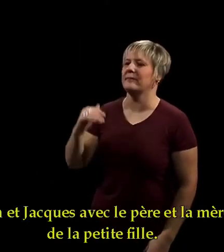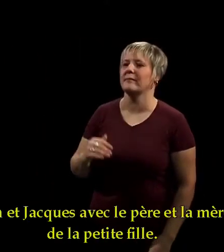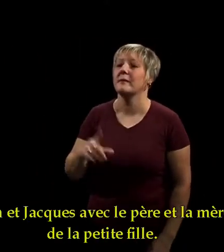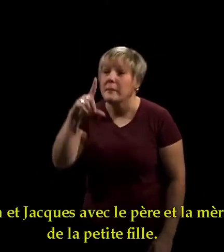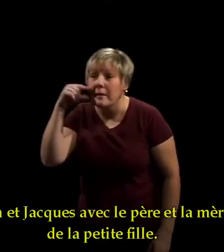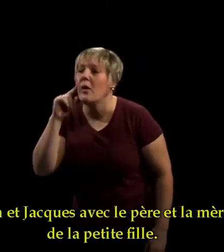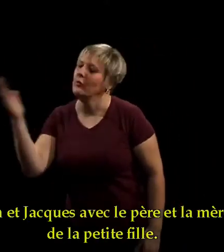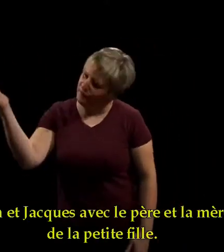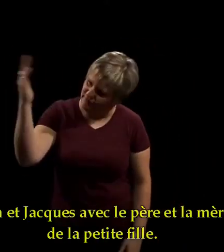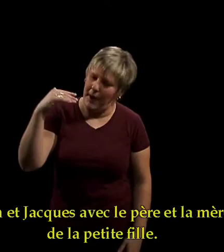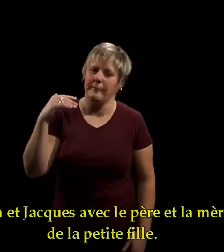la mère de la petite fille.